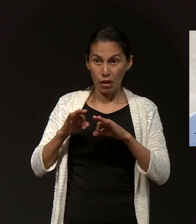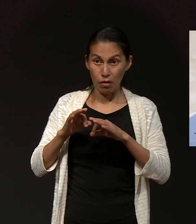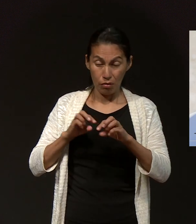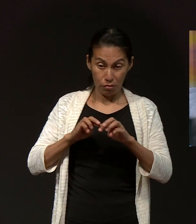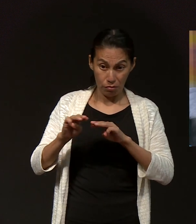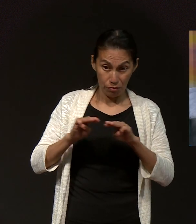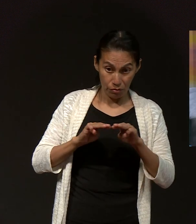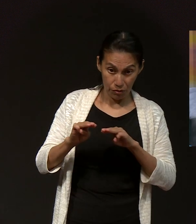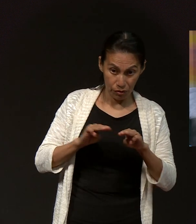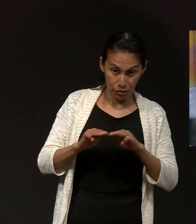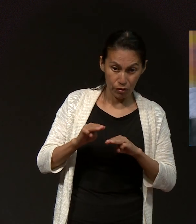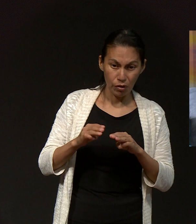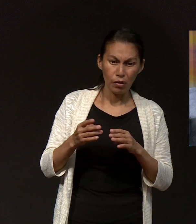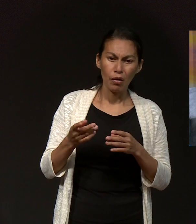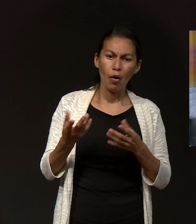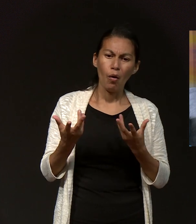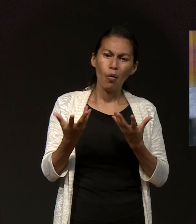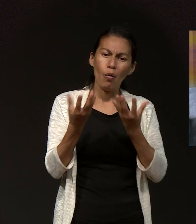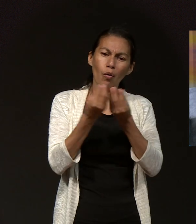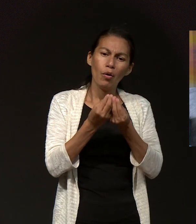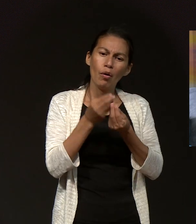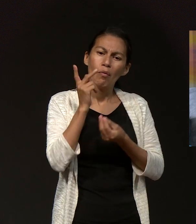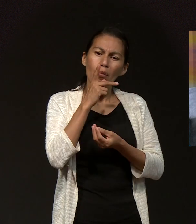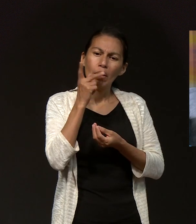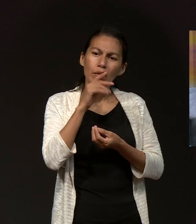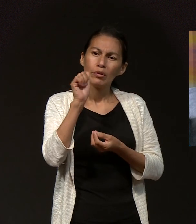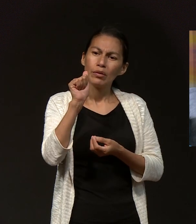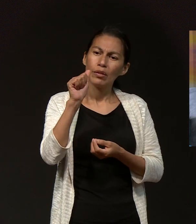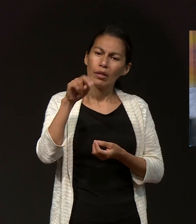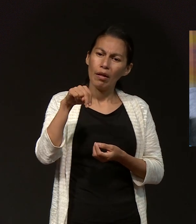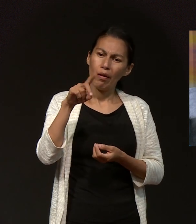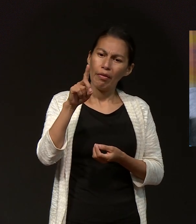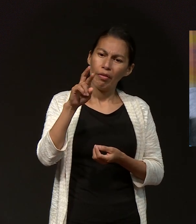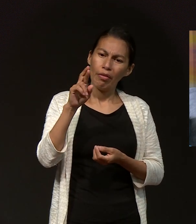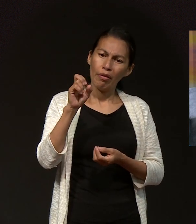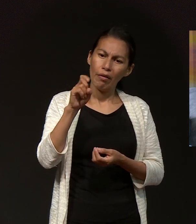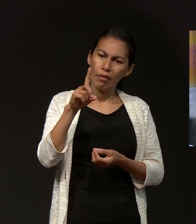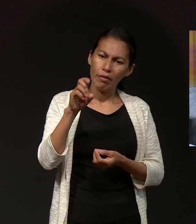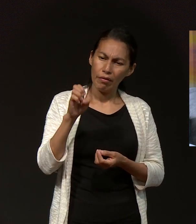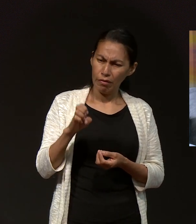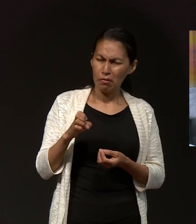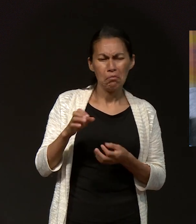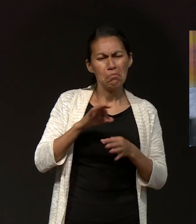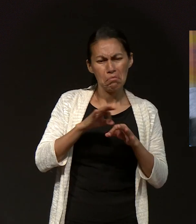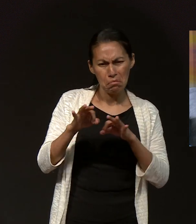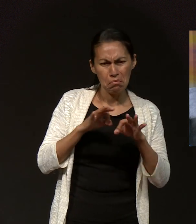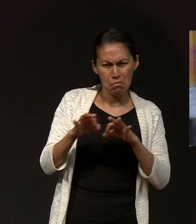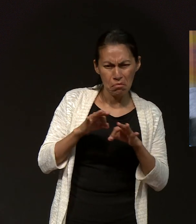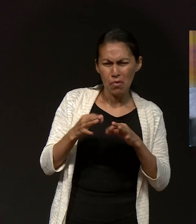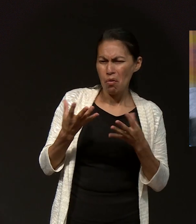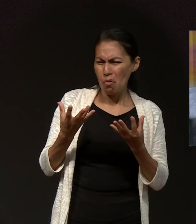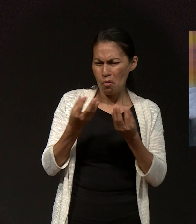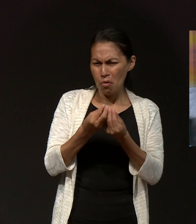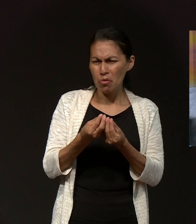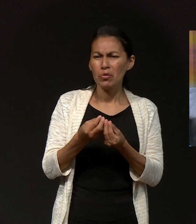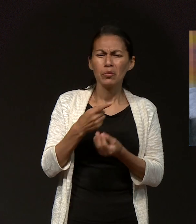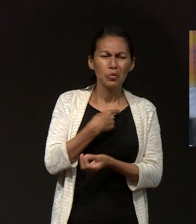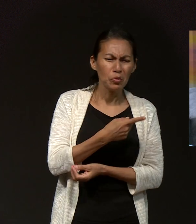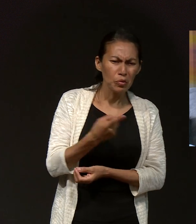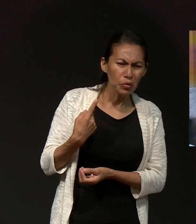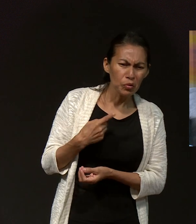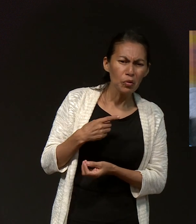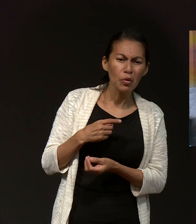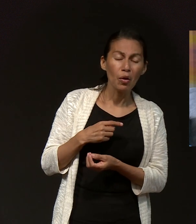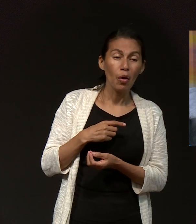Ministerio de Misión Extrema que tiene el pastor Agustín Andrade. Nos sumamos, hemos hecho sinergia muy, muy bendecida allí.